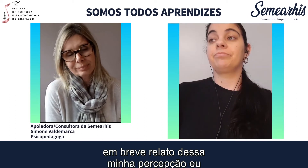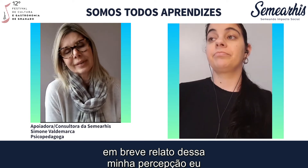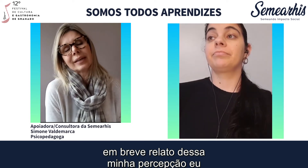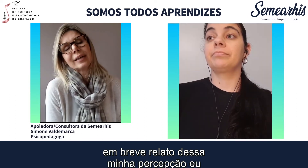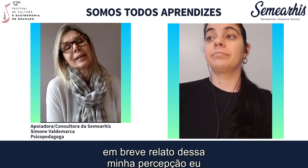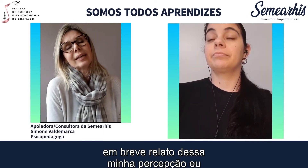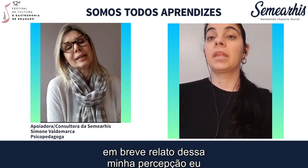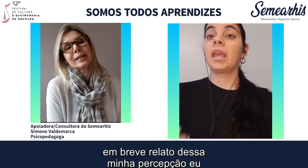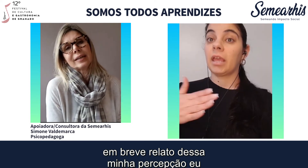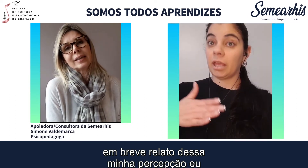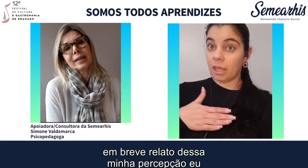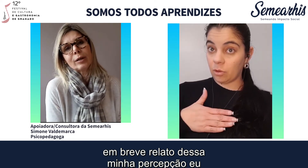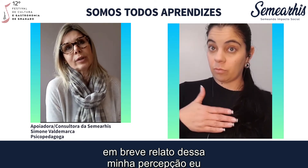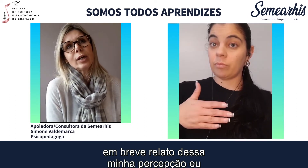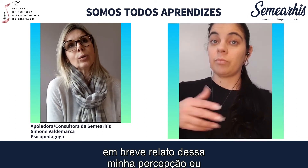percepção.